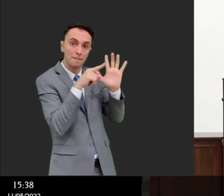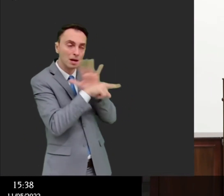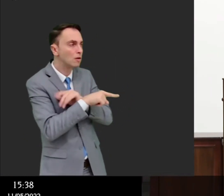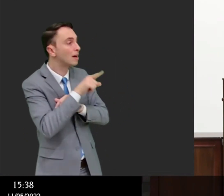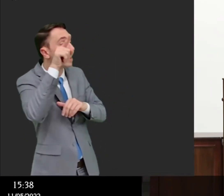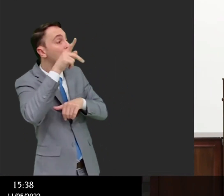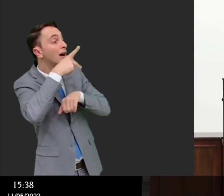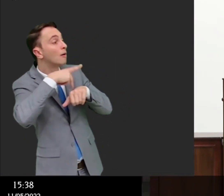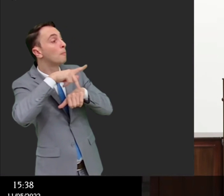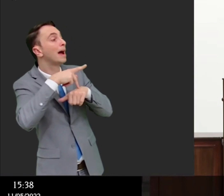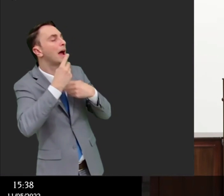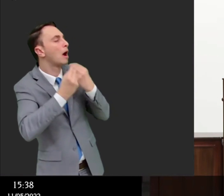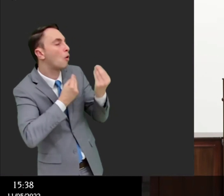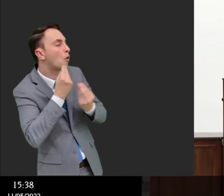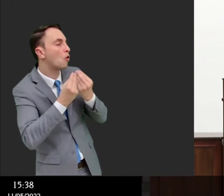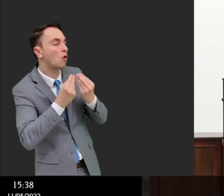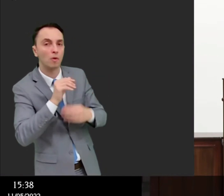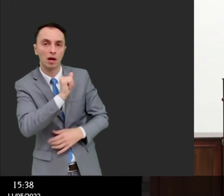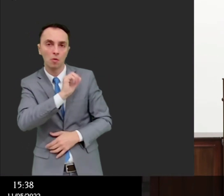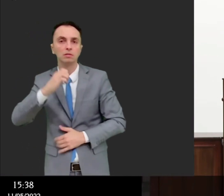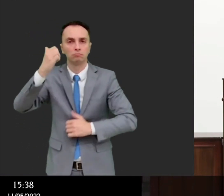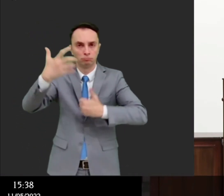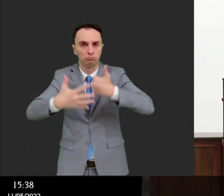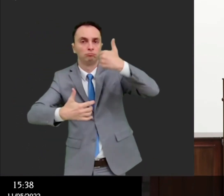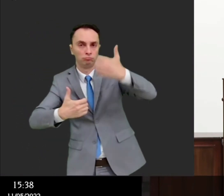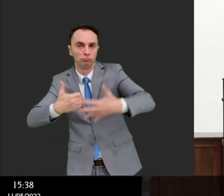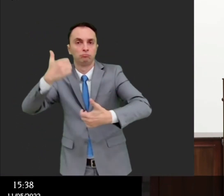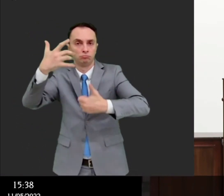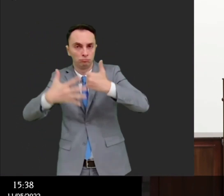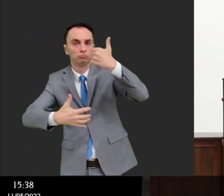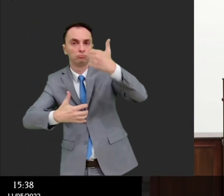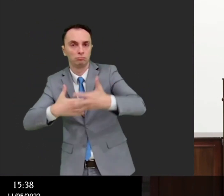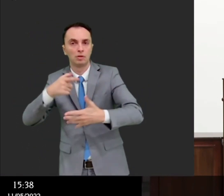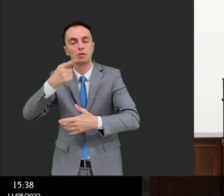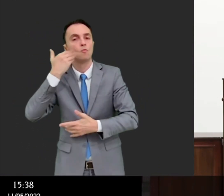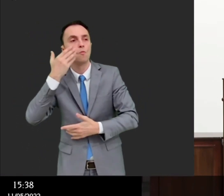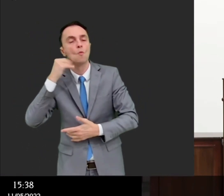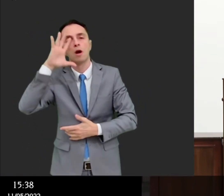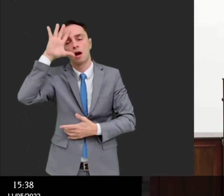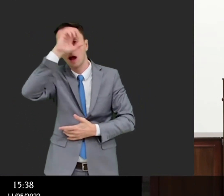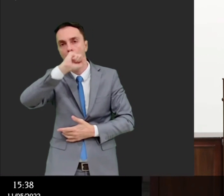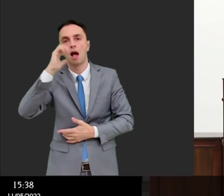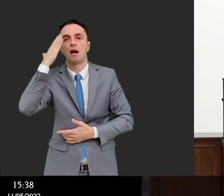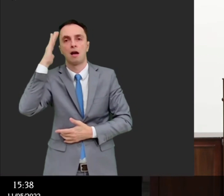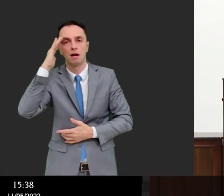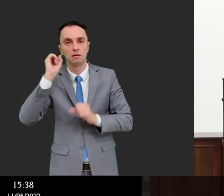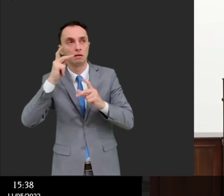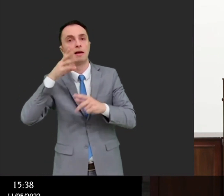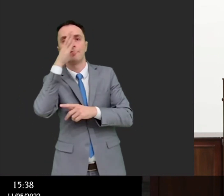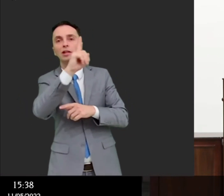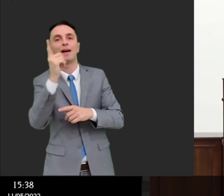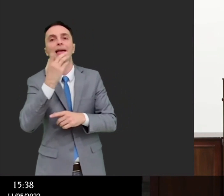explicação para os irmãos não se lançarem sem um apoio.